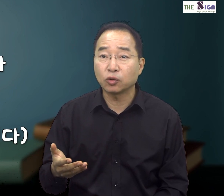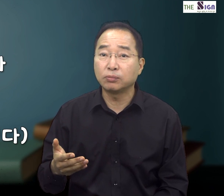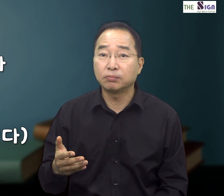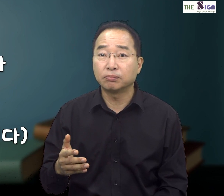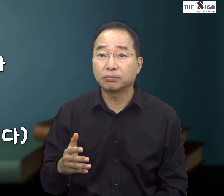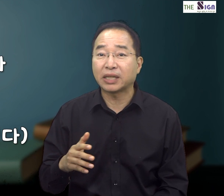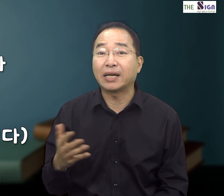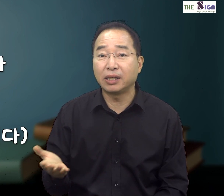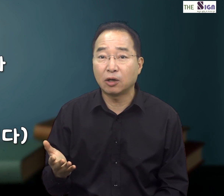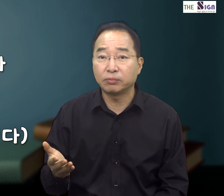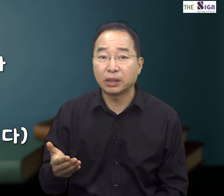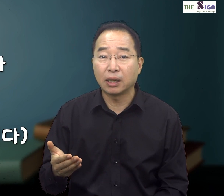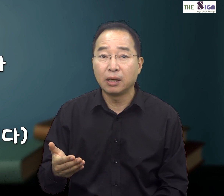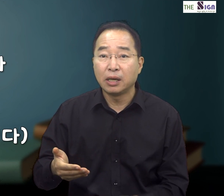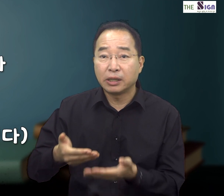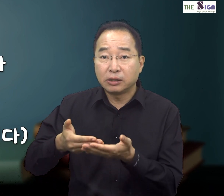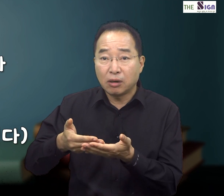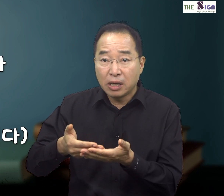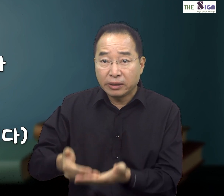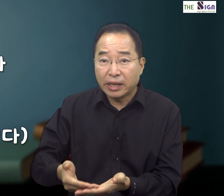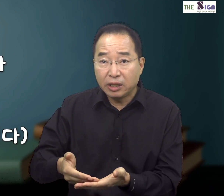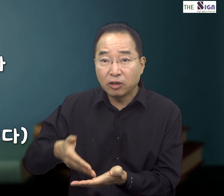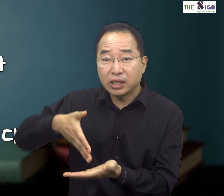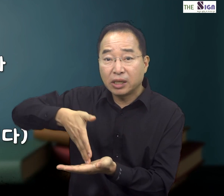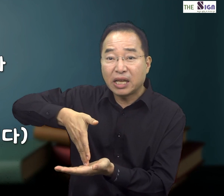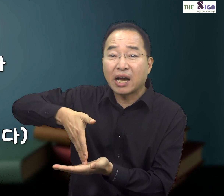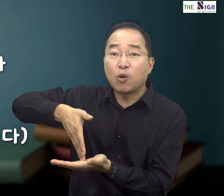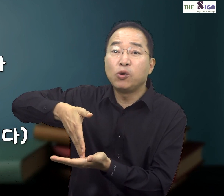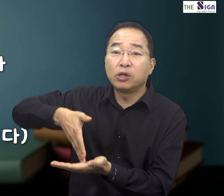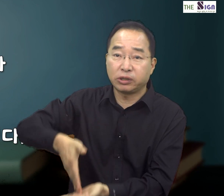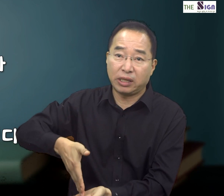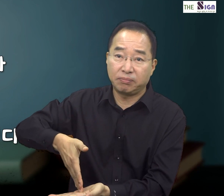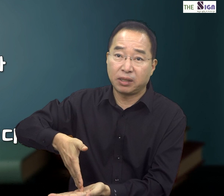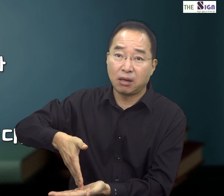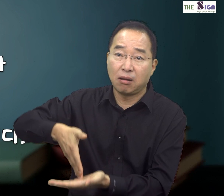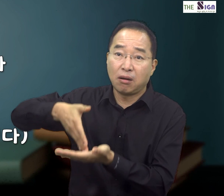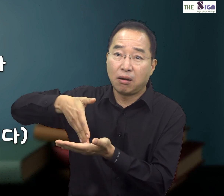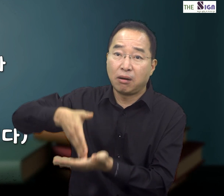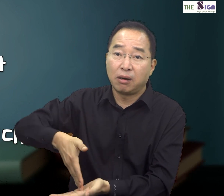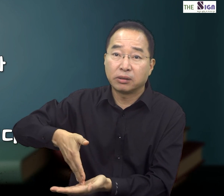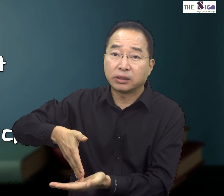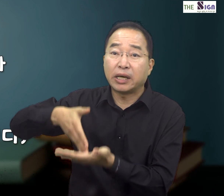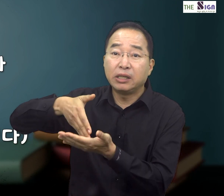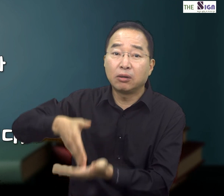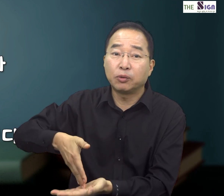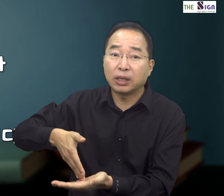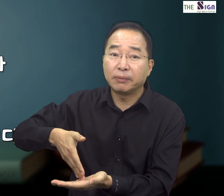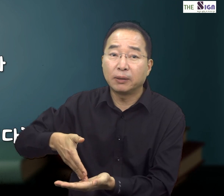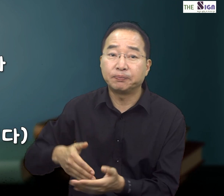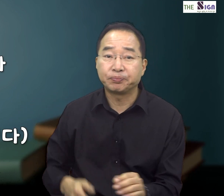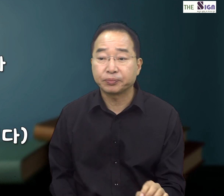조금 다르게 나옵니다. 그래서 내린 것이 아니라 약간 올려서 내립니다. 자, 이건 뭐냐면